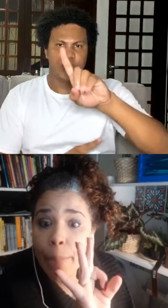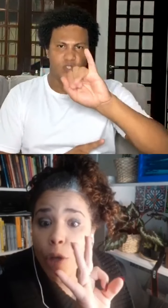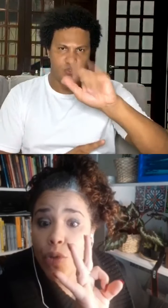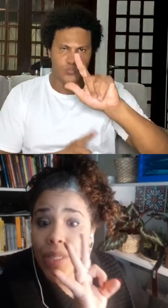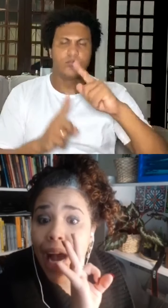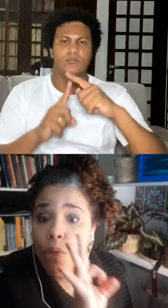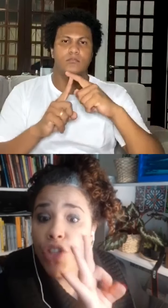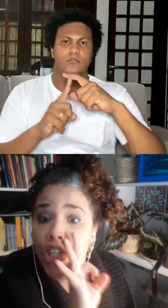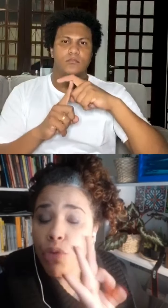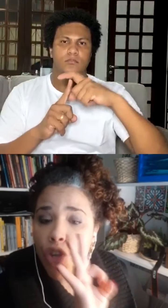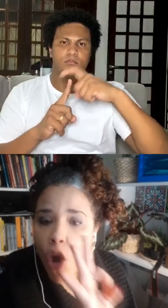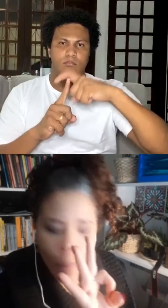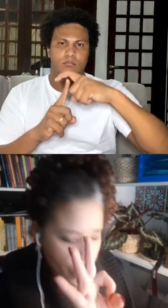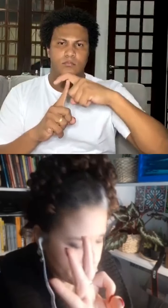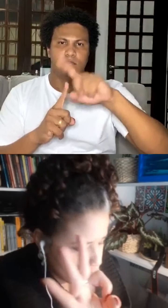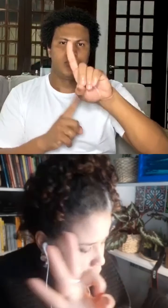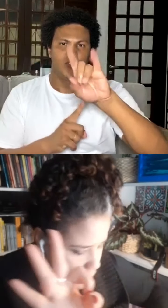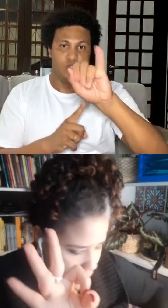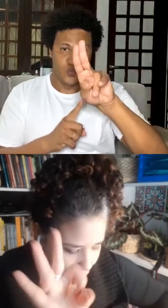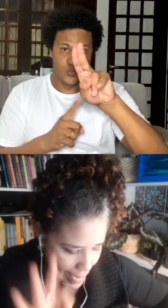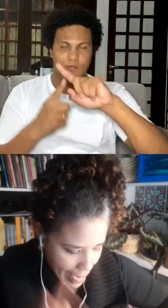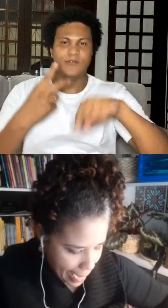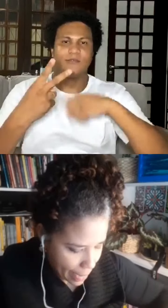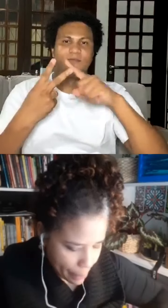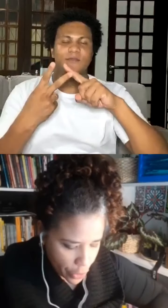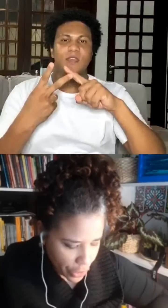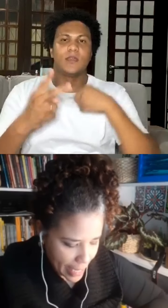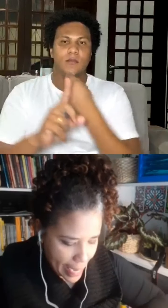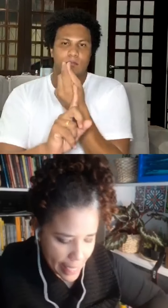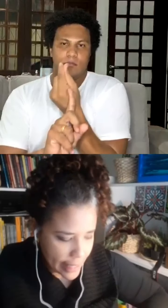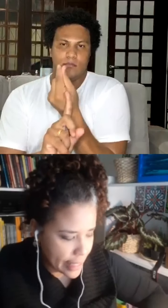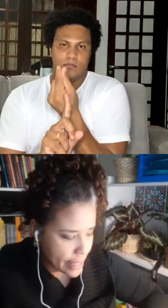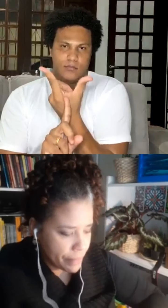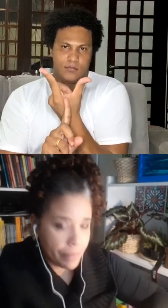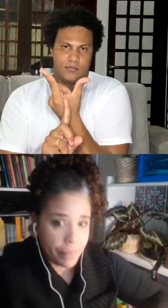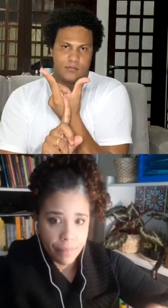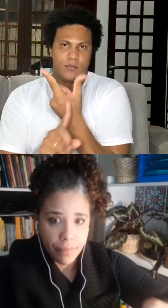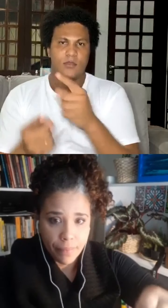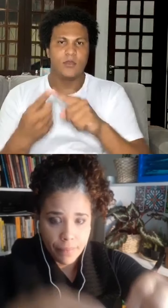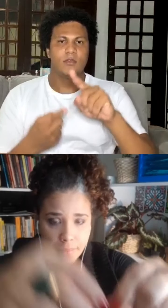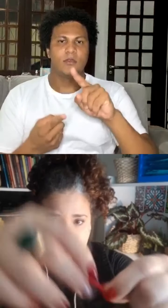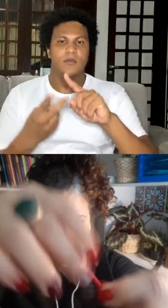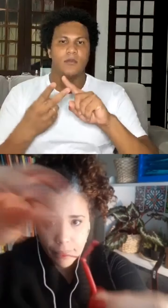pode usar o DIU de hormônio. Ela pode, que é esse.